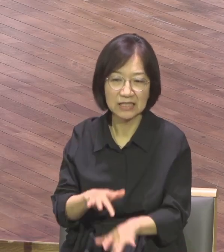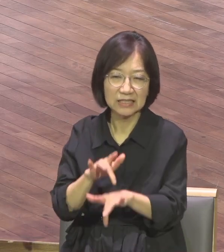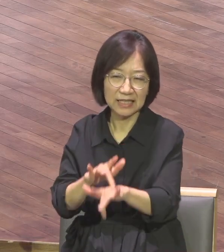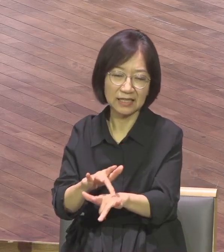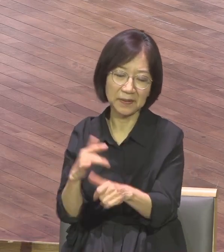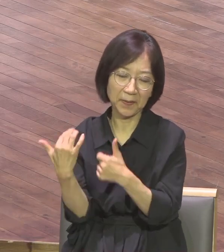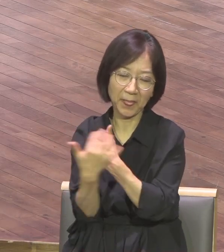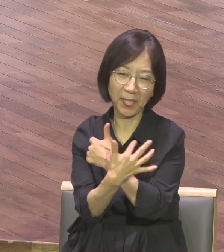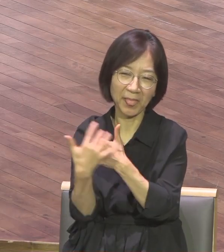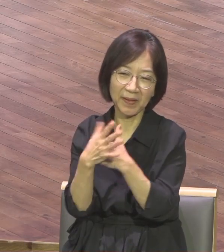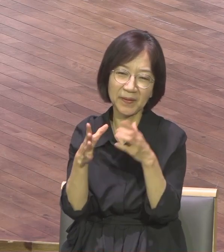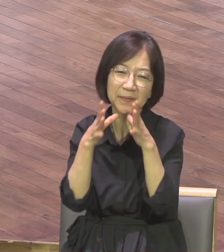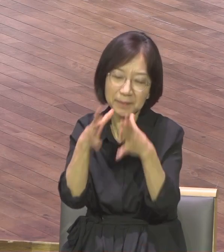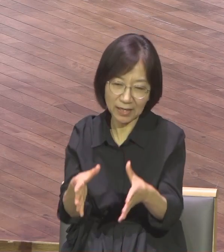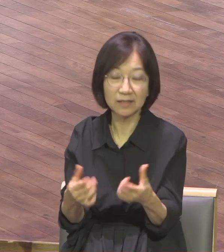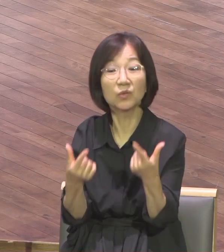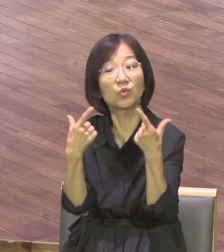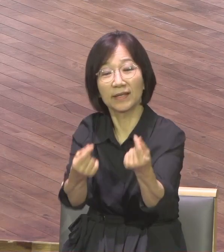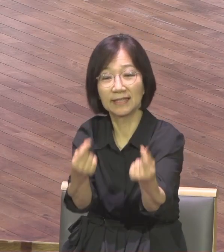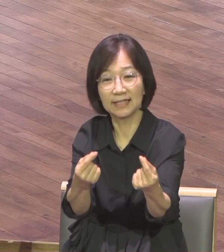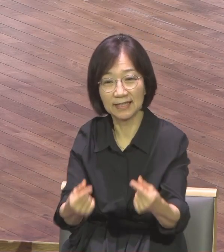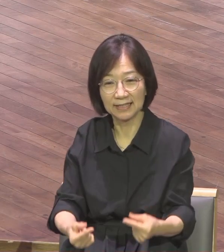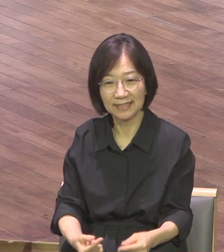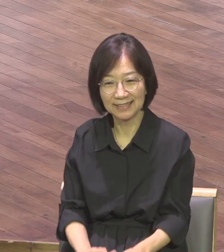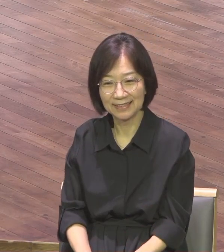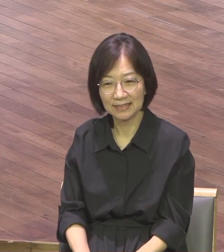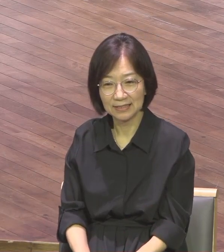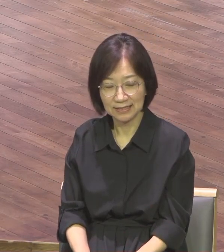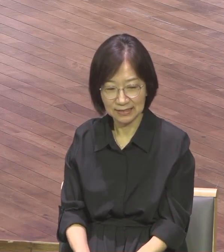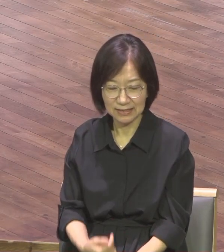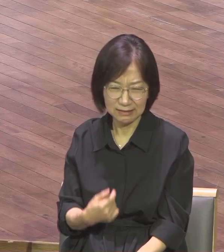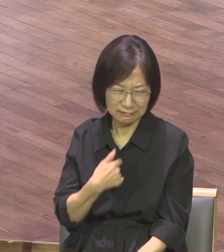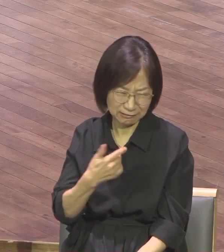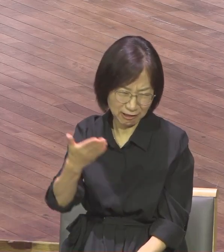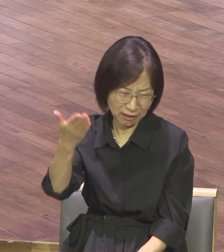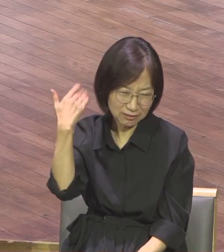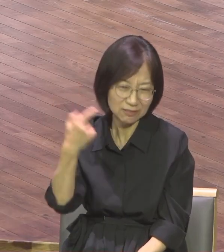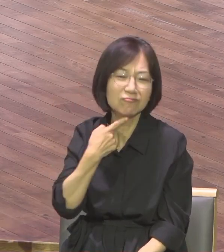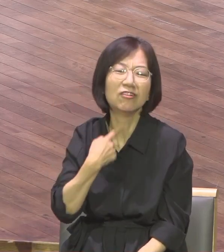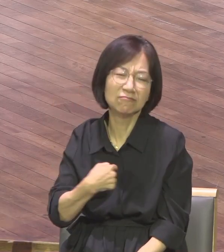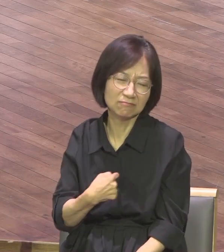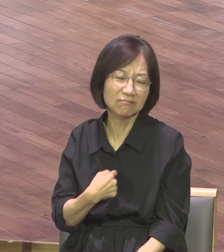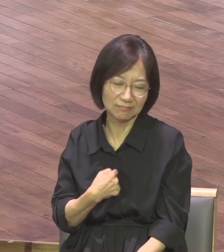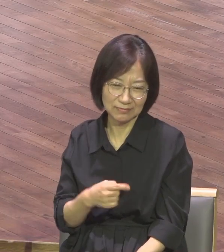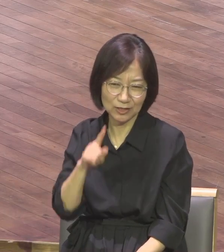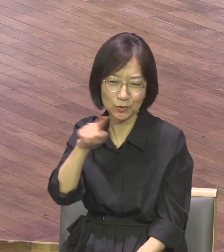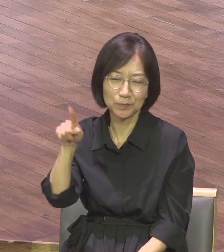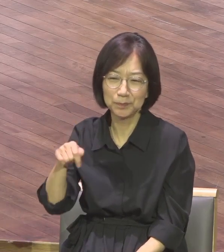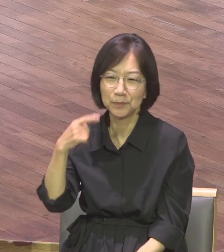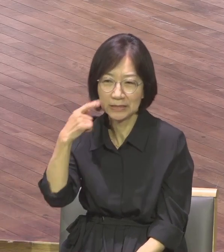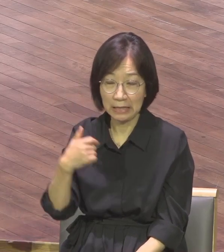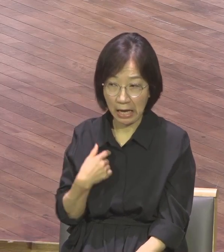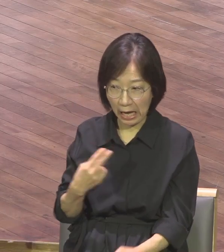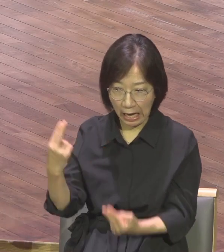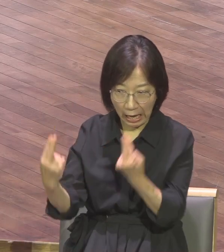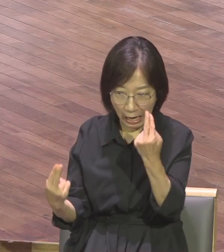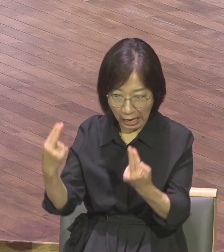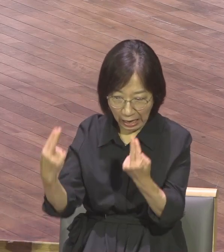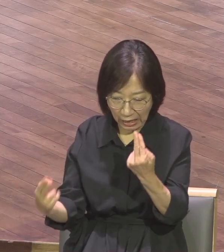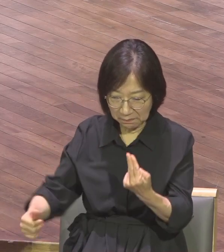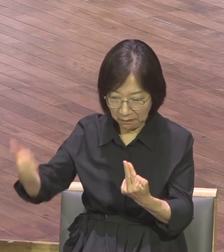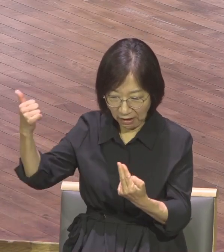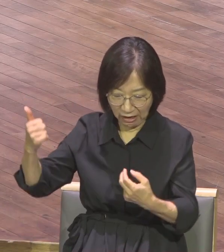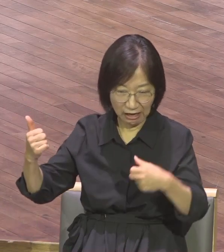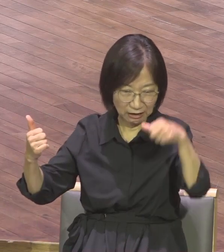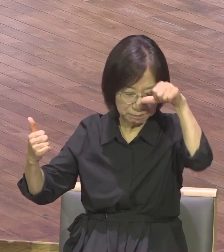사단 속삭임에다 속은 거란 말이요. 제가 옛날에 그랬단 말이요. 속아가지고 열등어시 비호식이